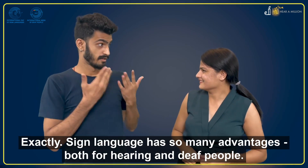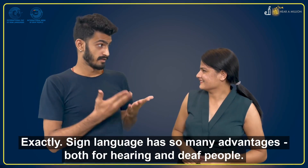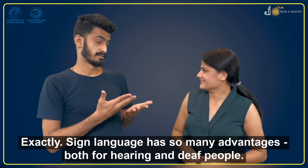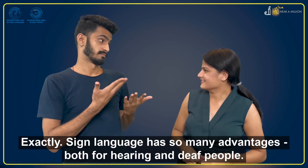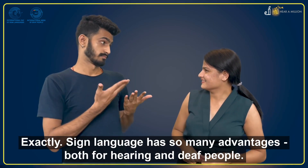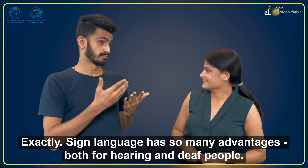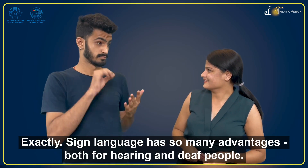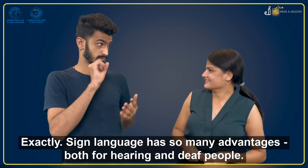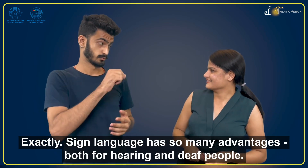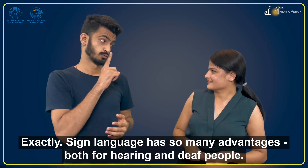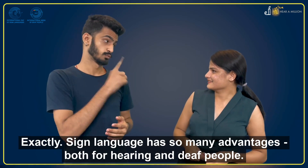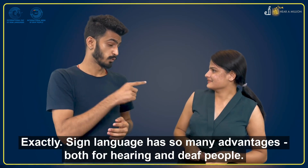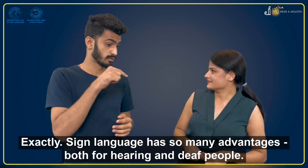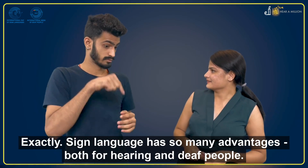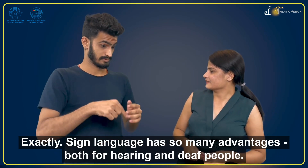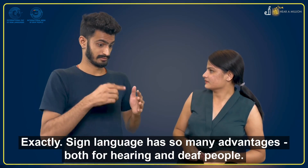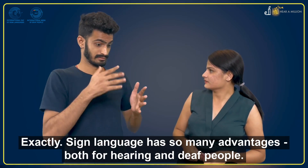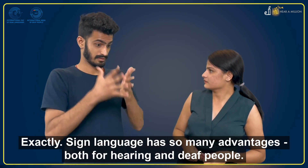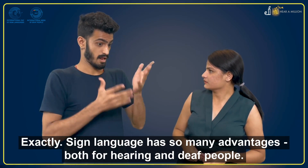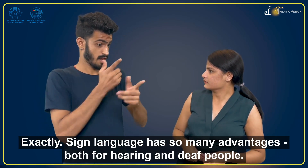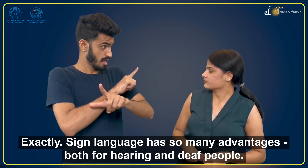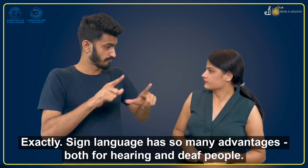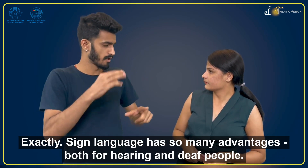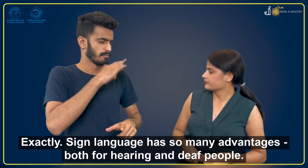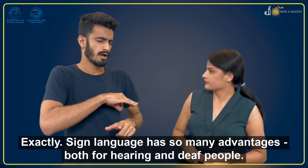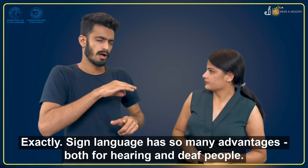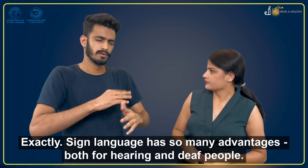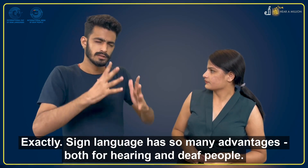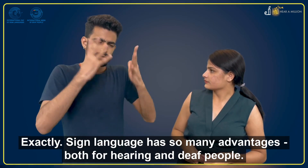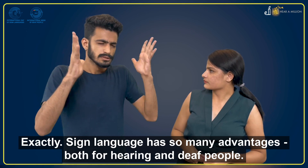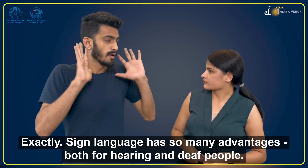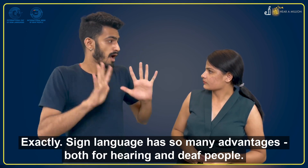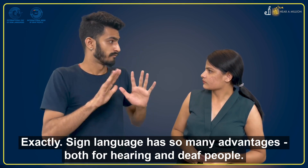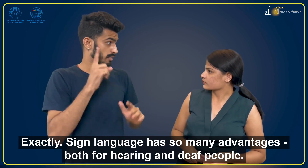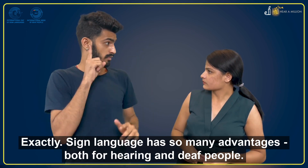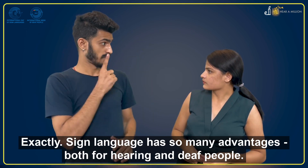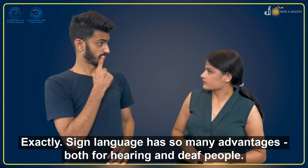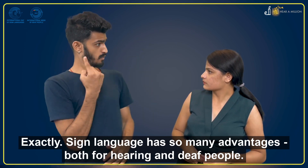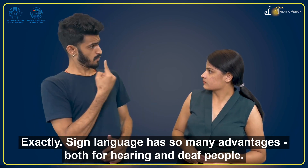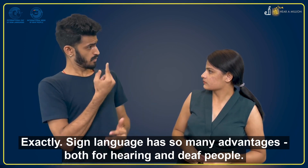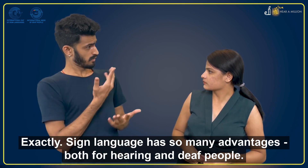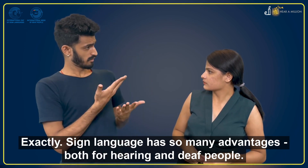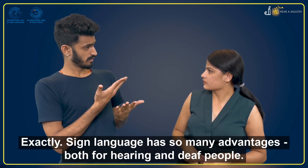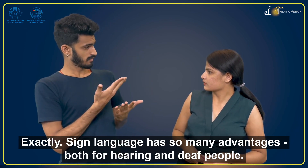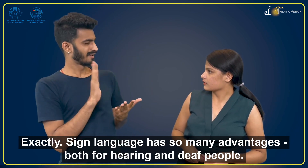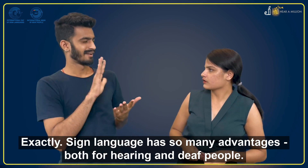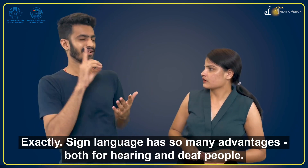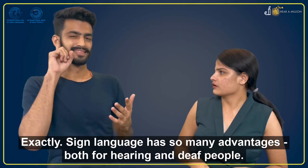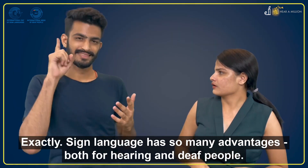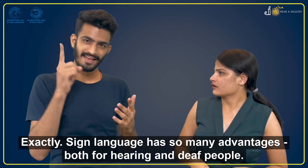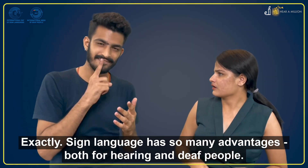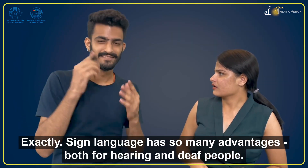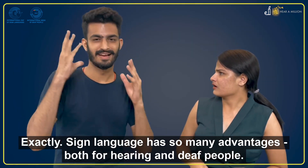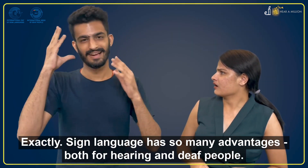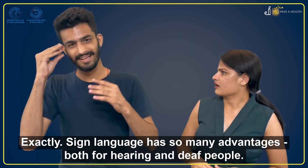है वहीं सांकेतिक भाषा के इतने सारे लाभ है जो लोग बगैर है और जो सुन सकते हैं दोनों के